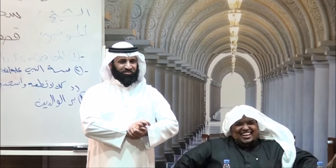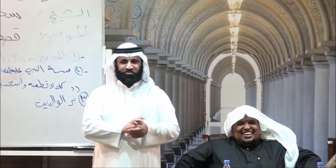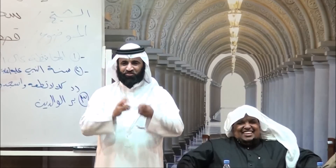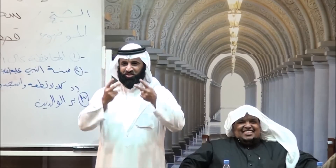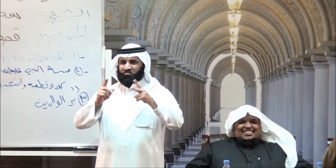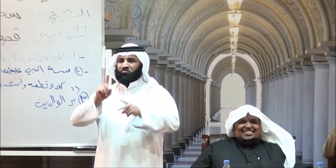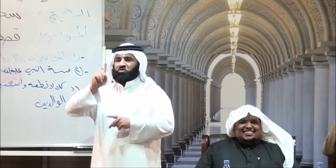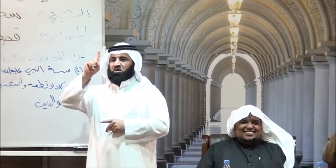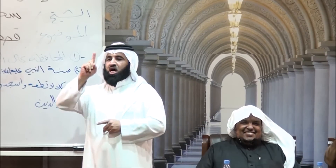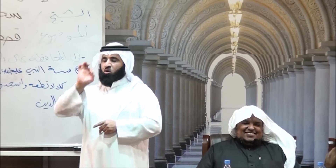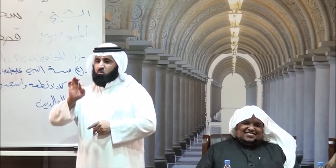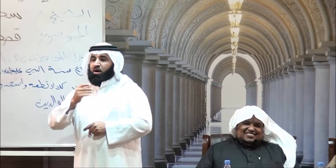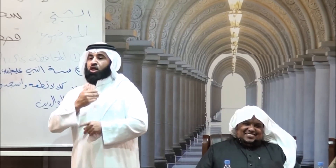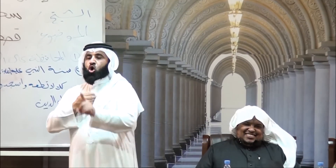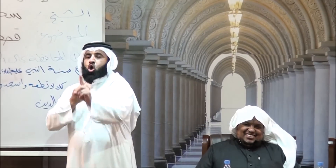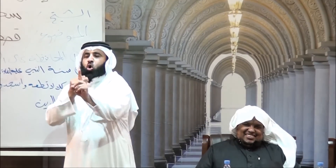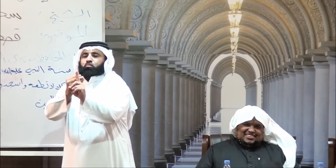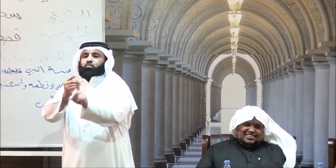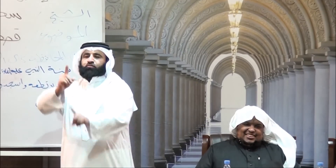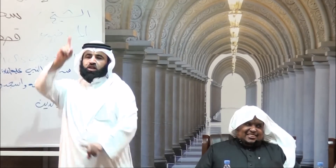اول شيء انا احبكم في الله